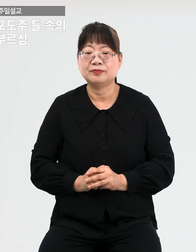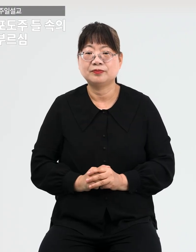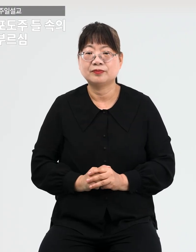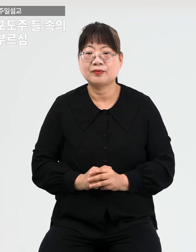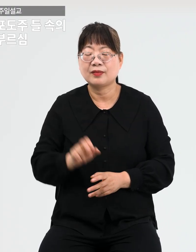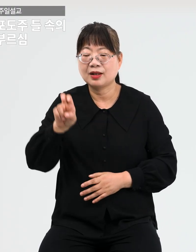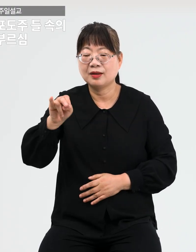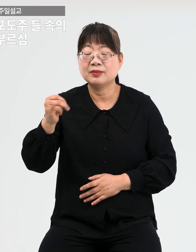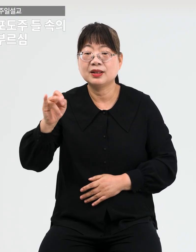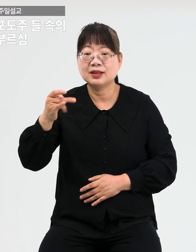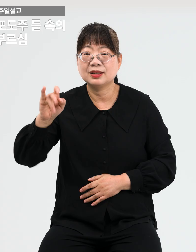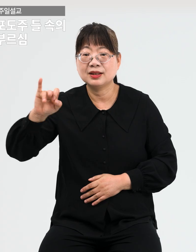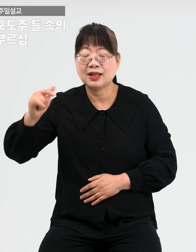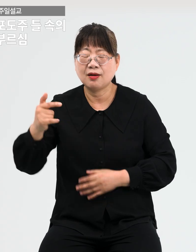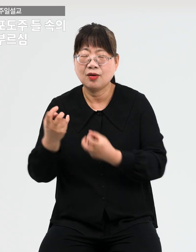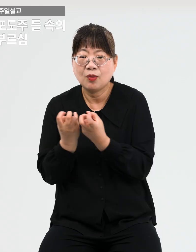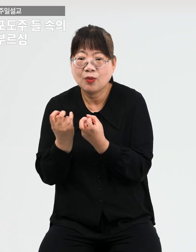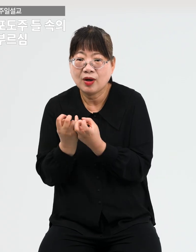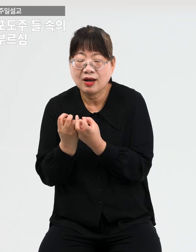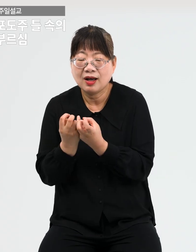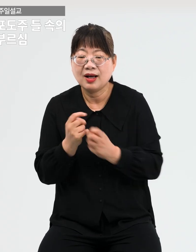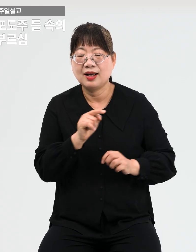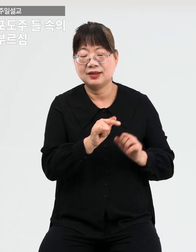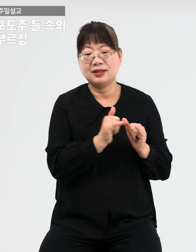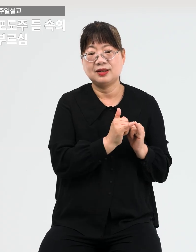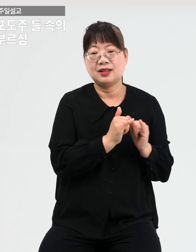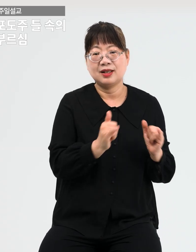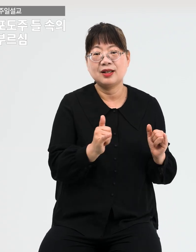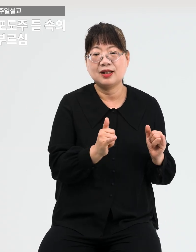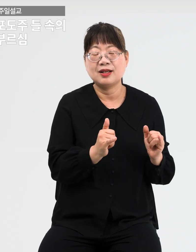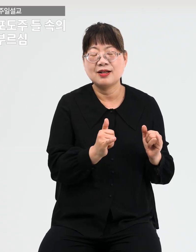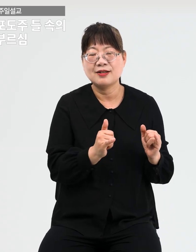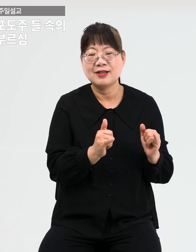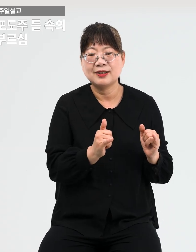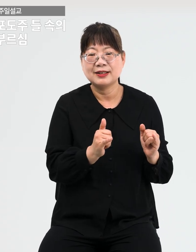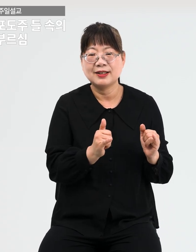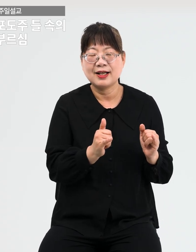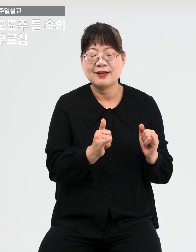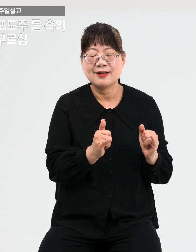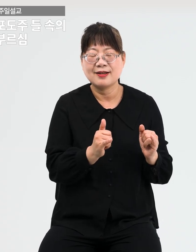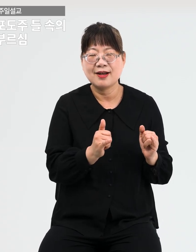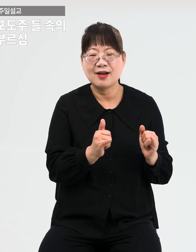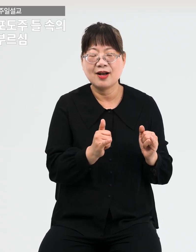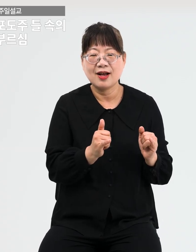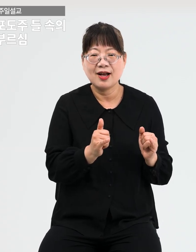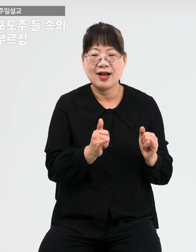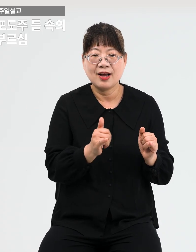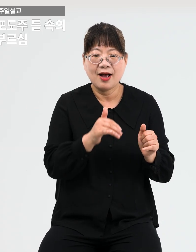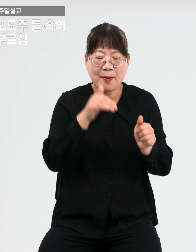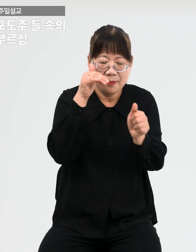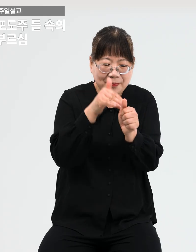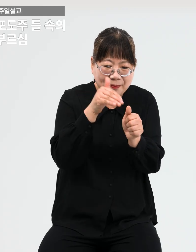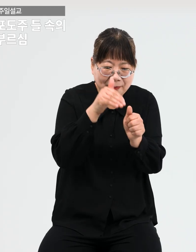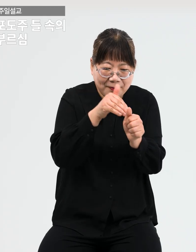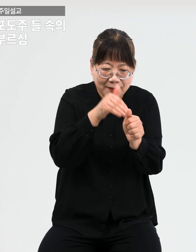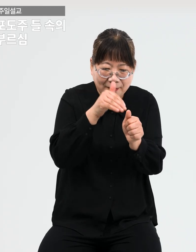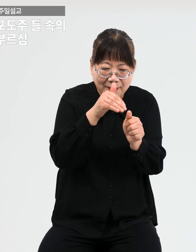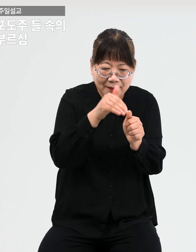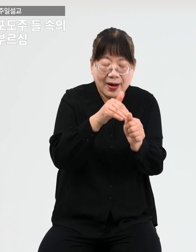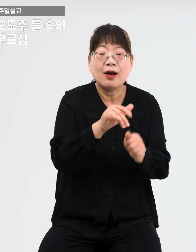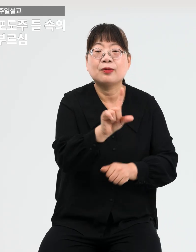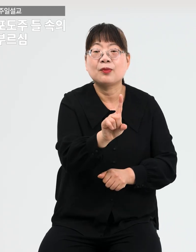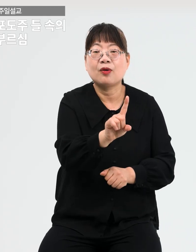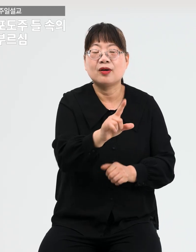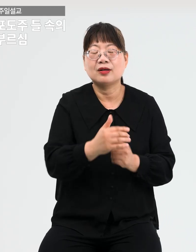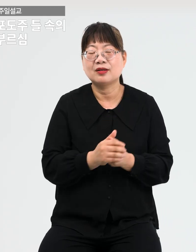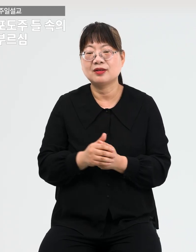그러면 미디안이 어떻게 이들을 못 살게 굴었는가? 여러분들이